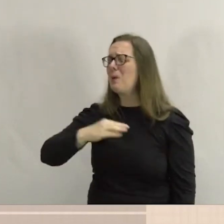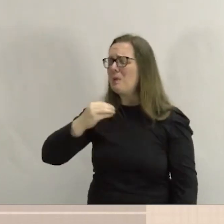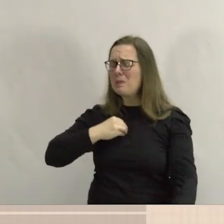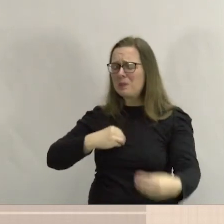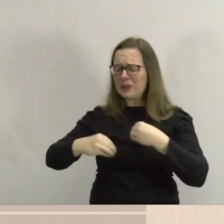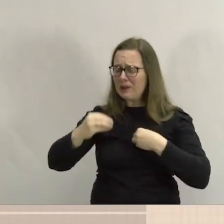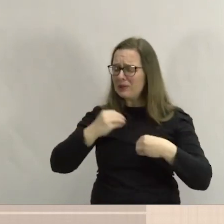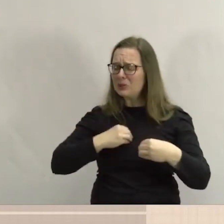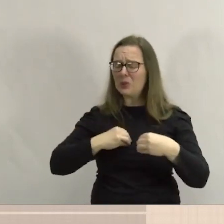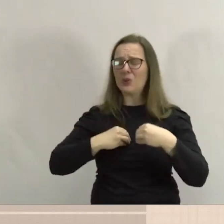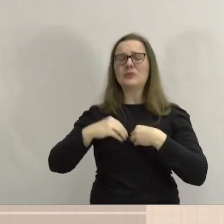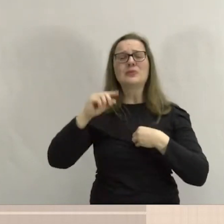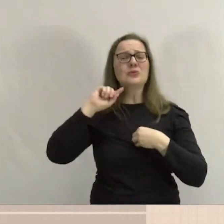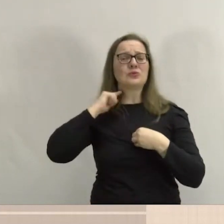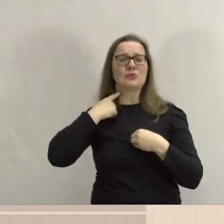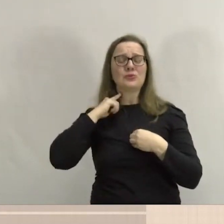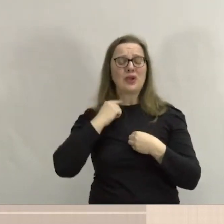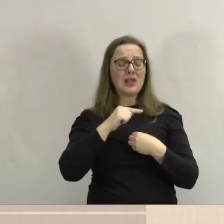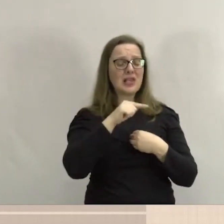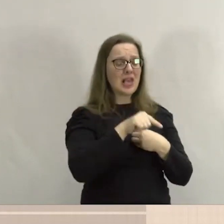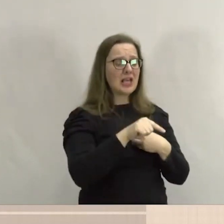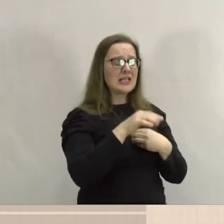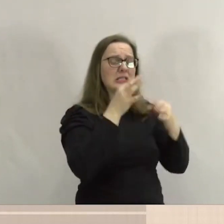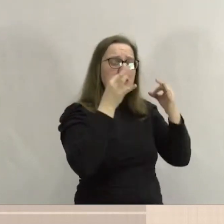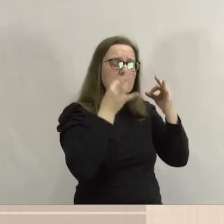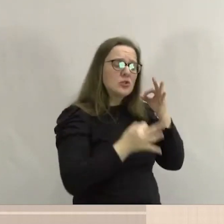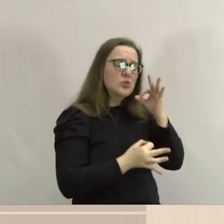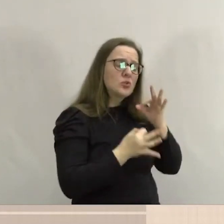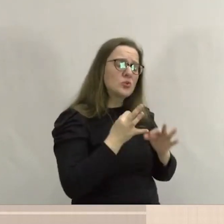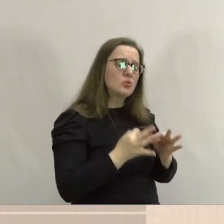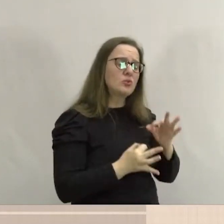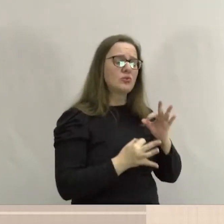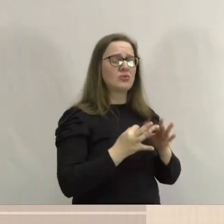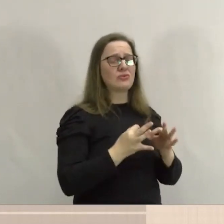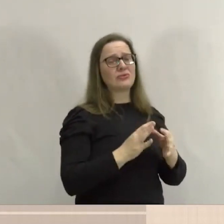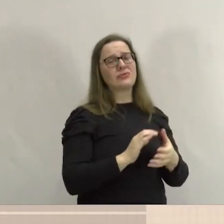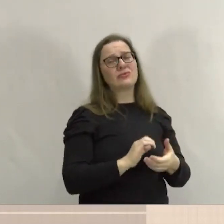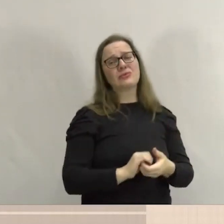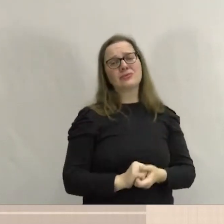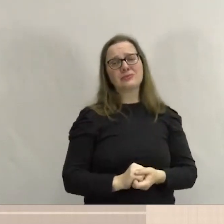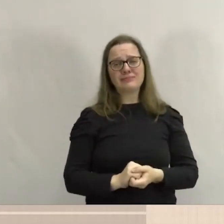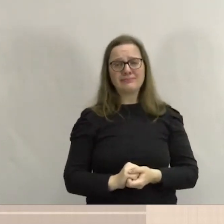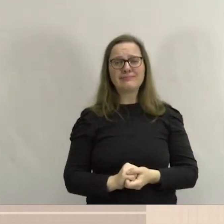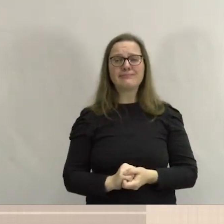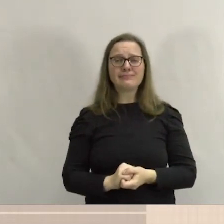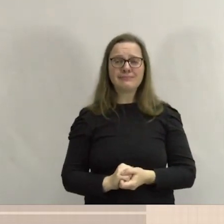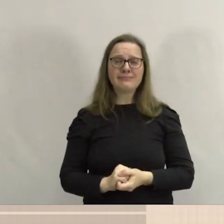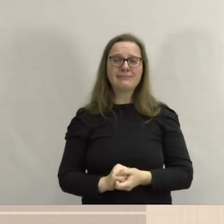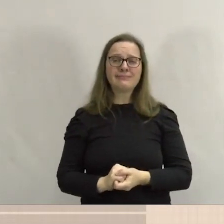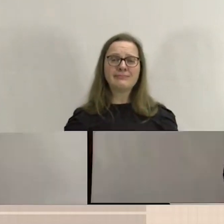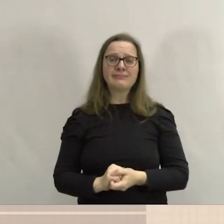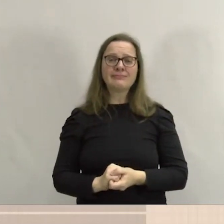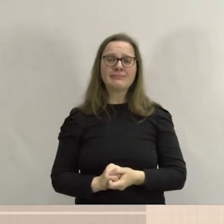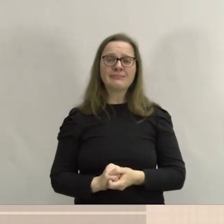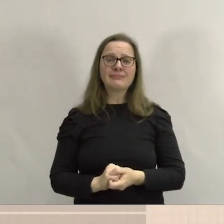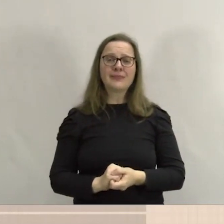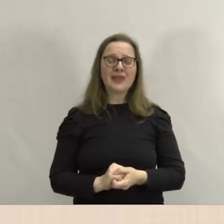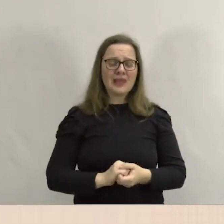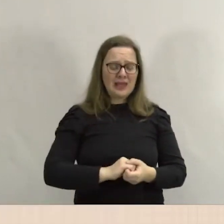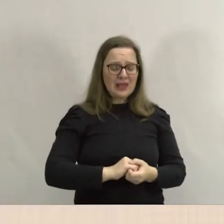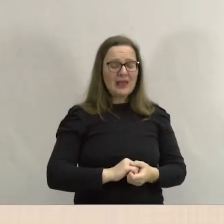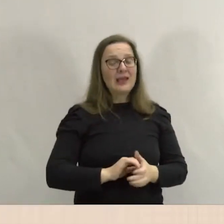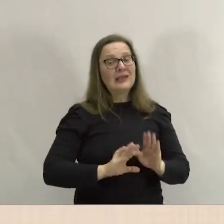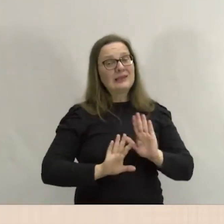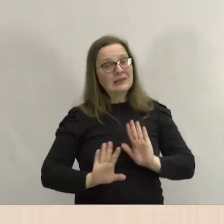irmão justas. Irmãos, não vos maravilheis se o mundo vos odeia.